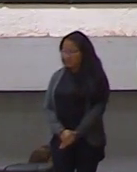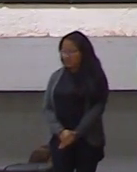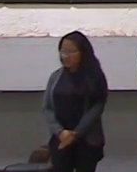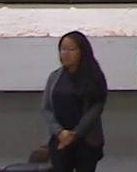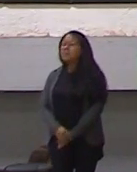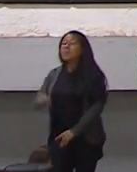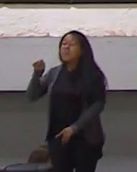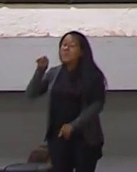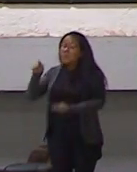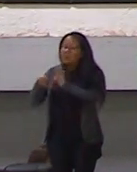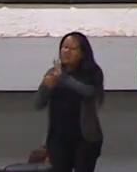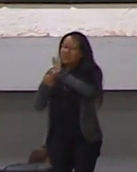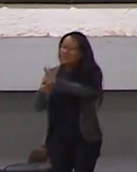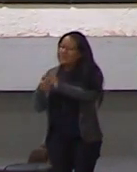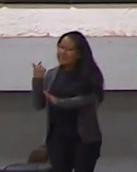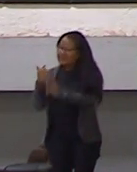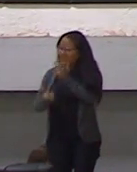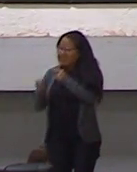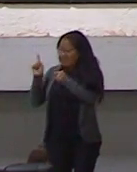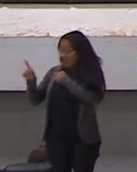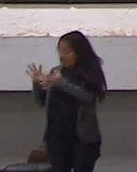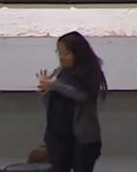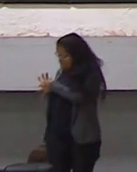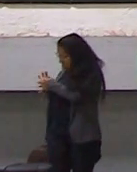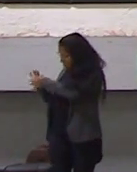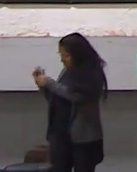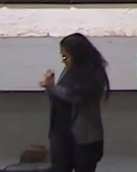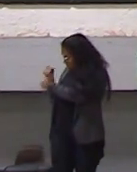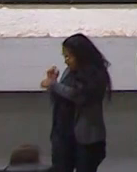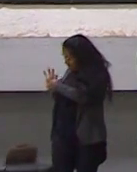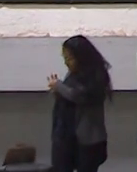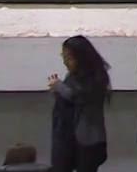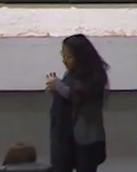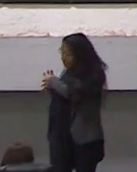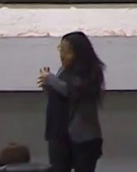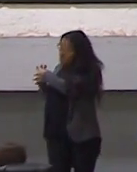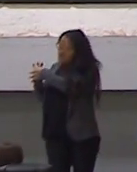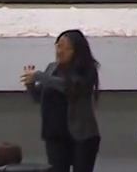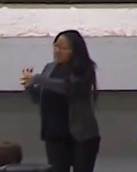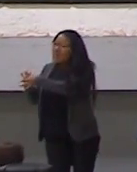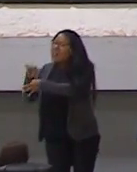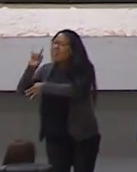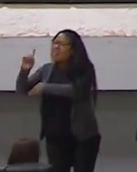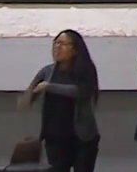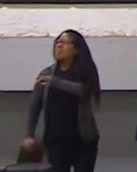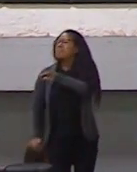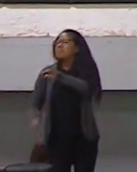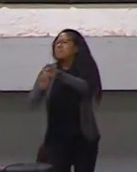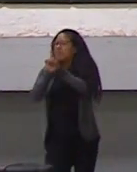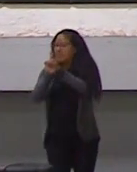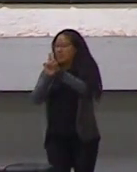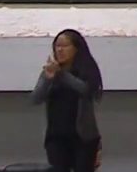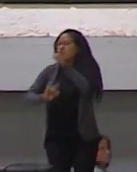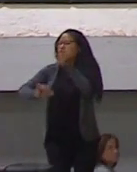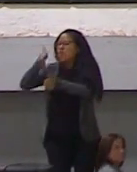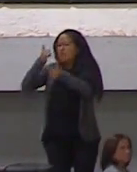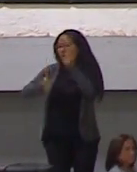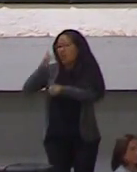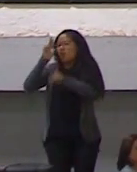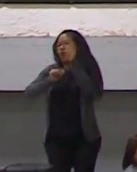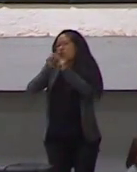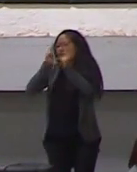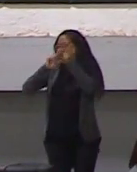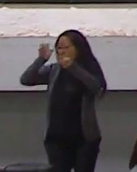mostrar que el articulado con ellos entonces aparecen las dificultades de la construcción del